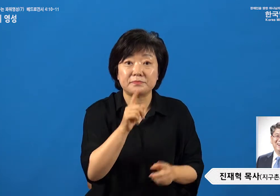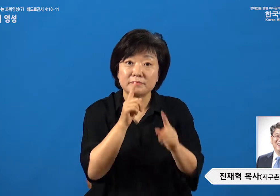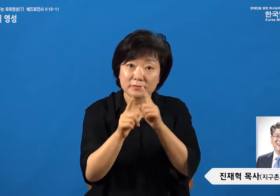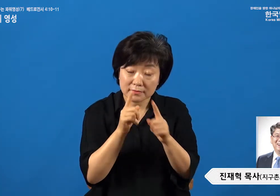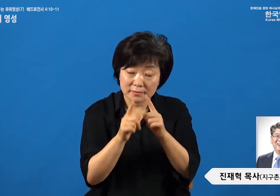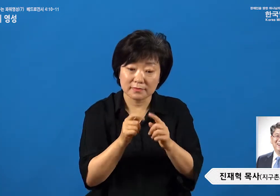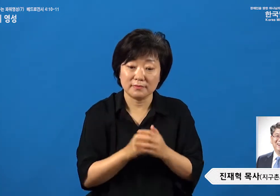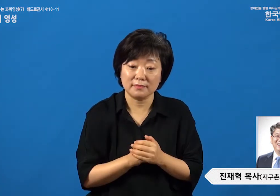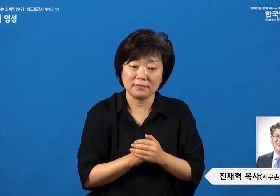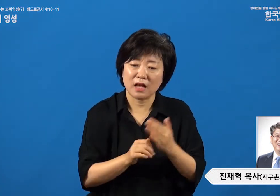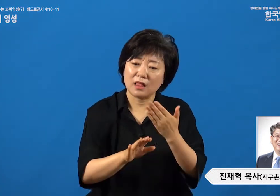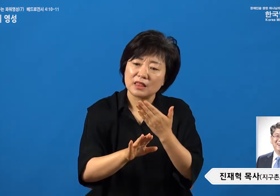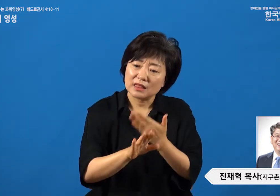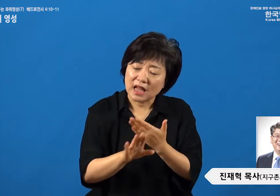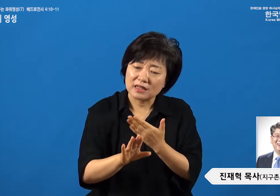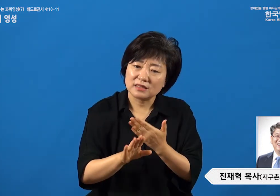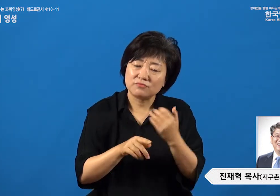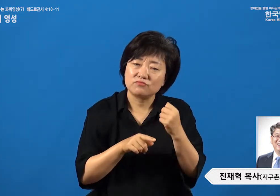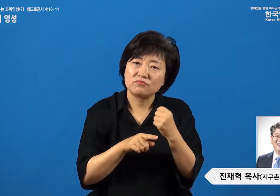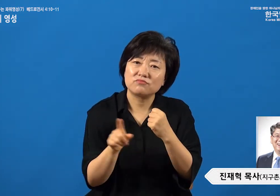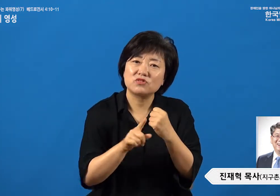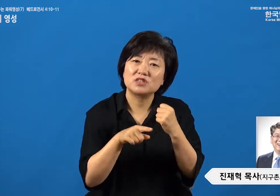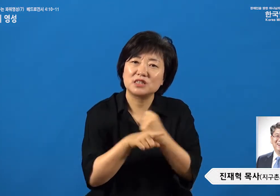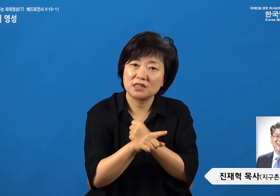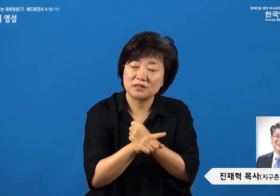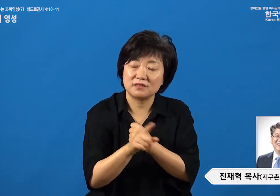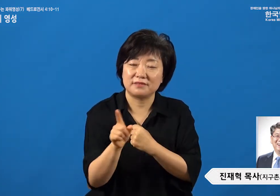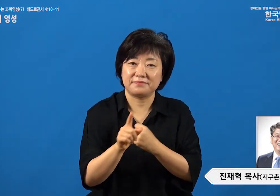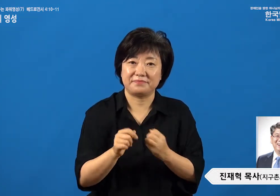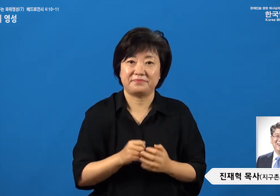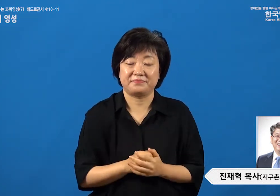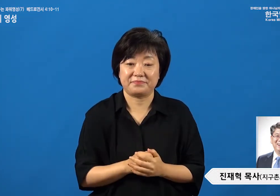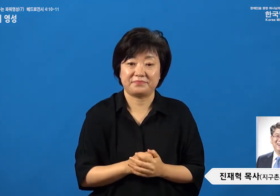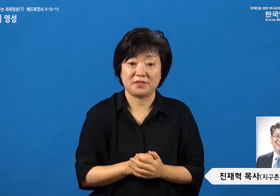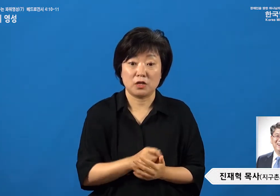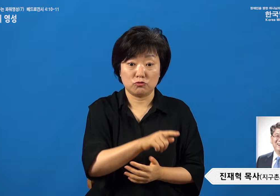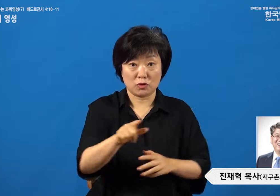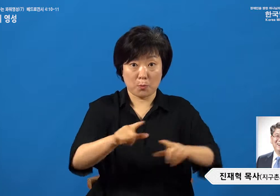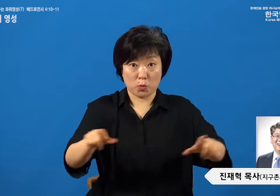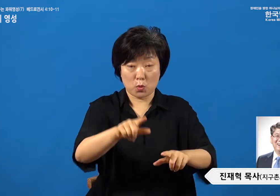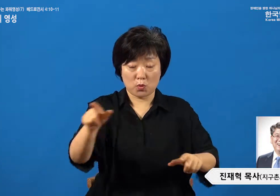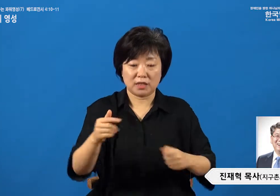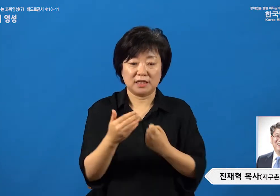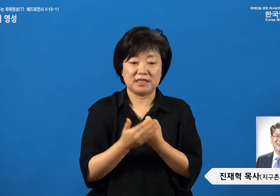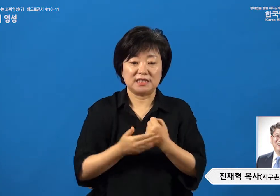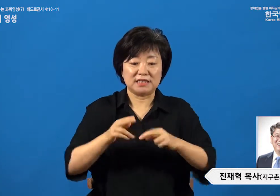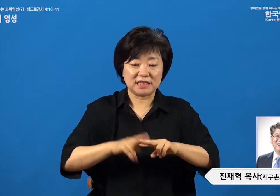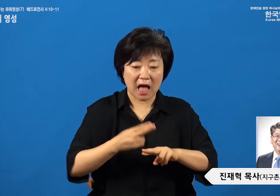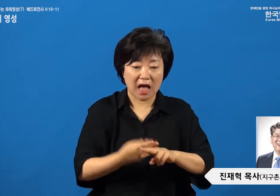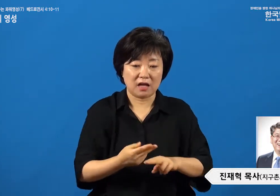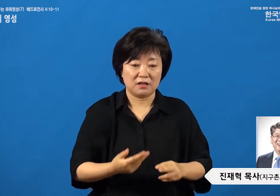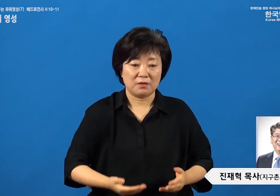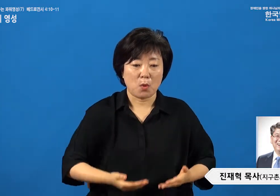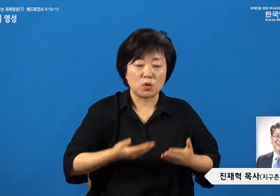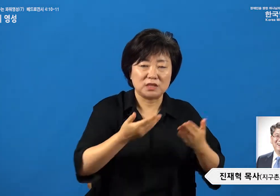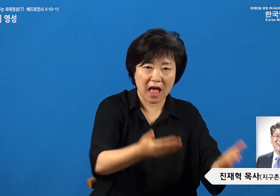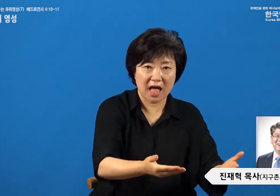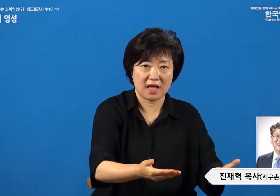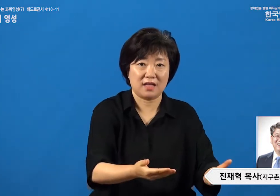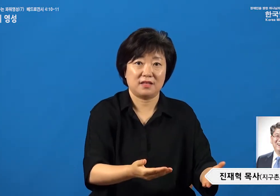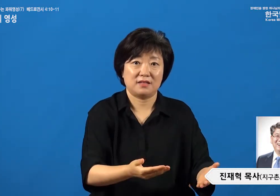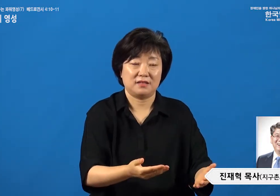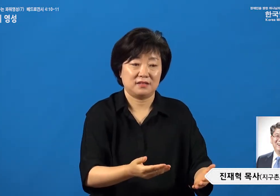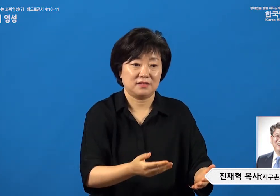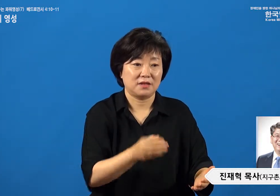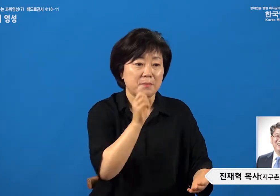그렇다면 이 말씀은 바로 무슨 뜻입니까? 우리는 흔히 은사, 봉사라고